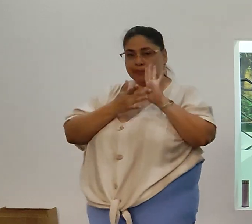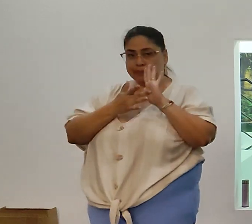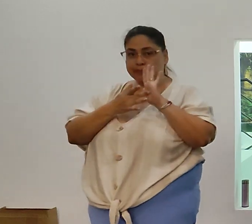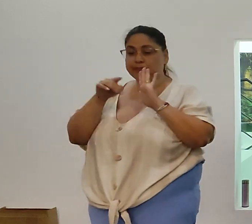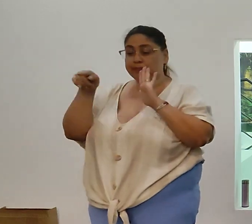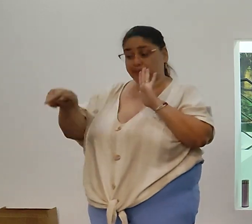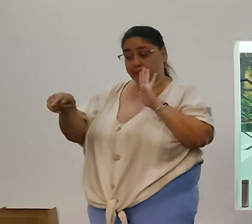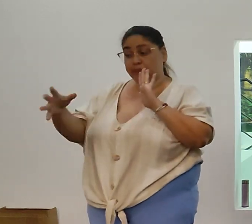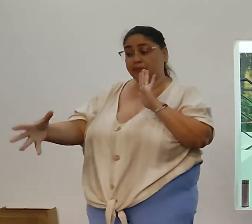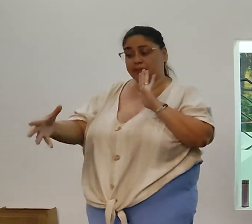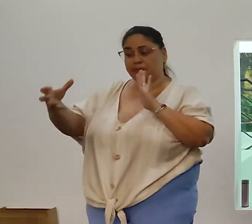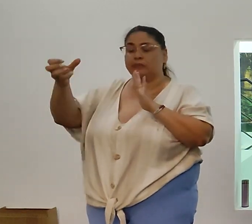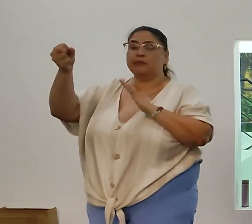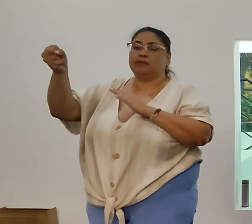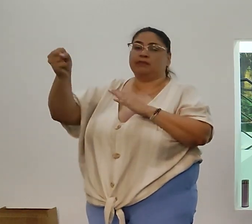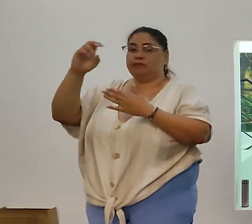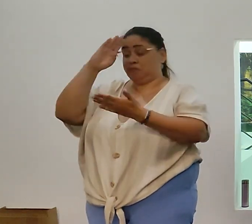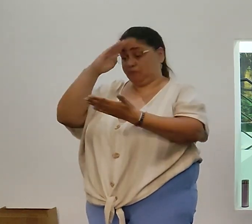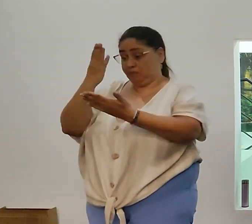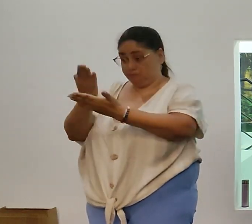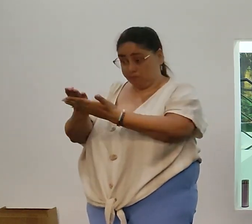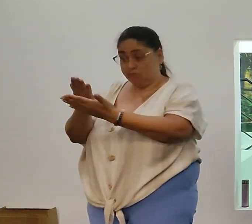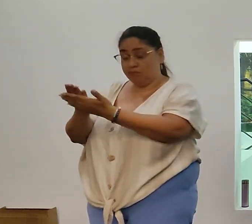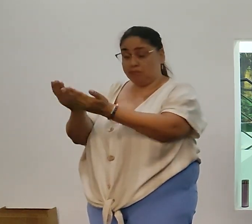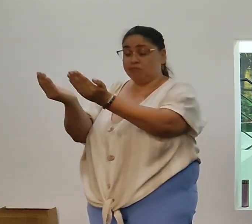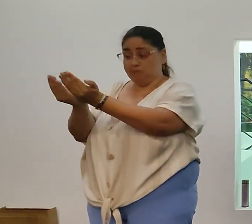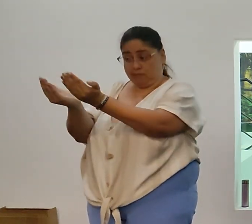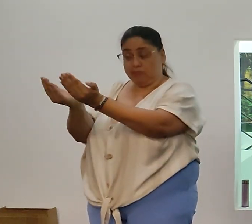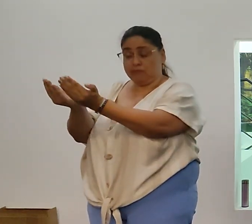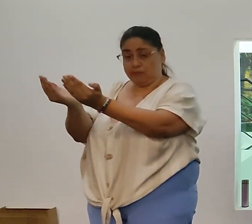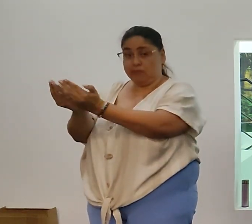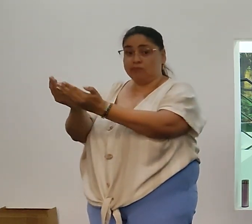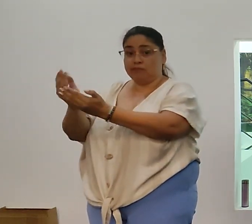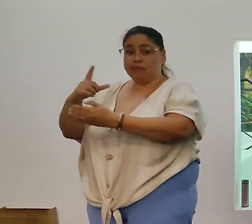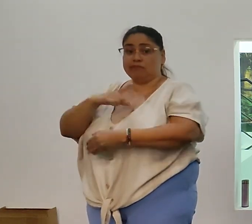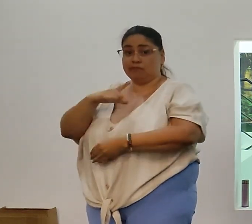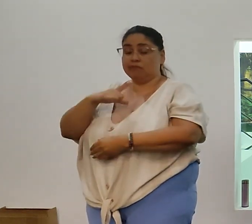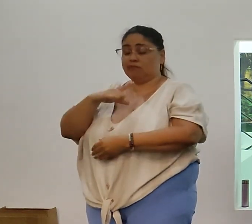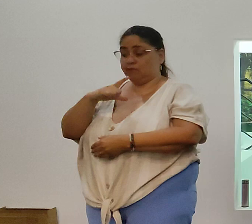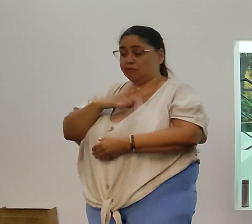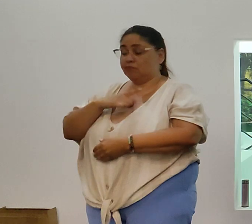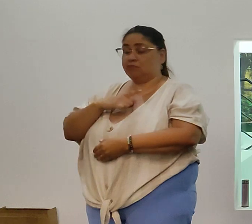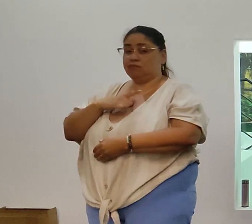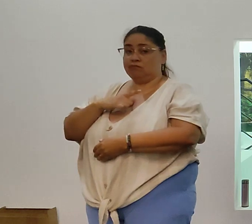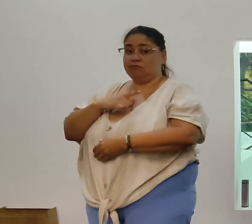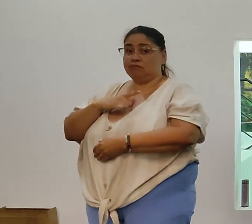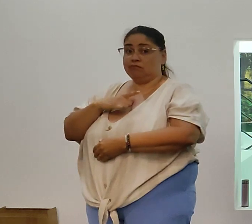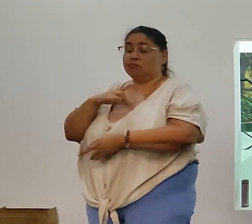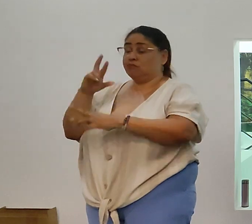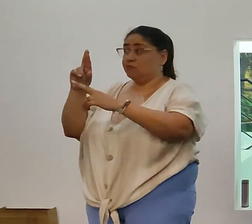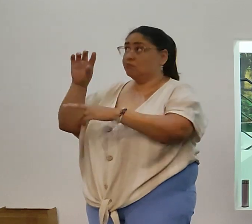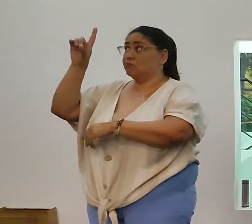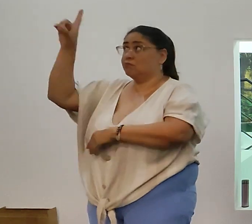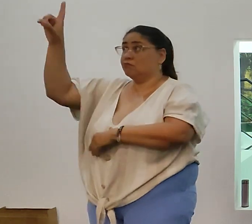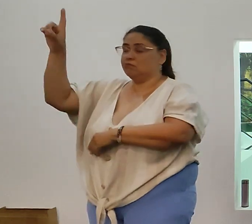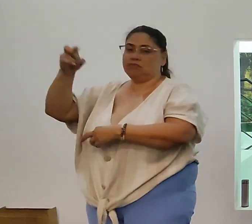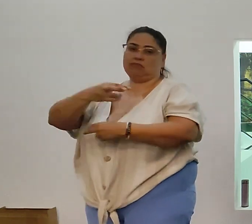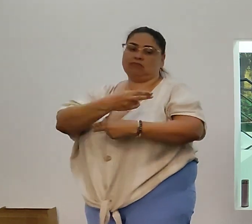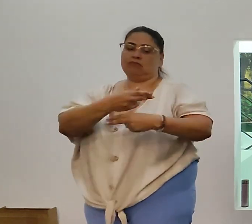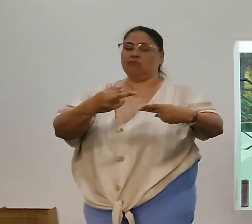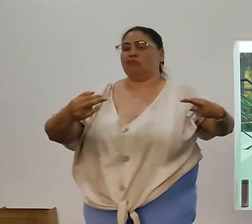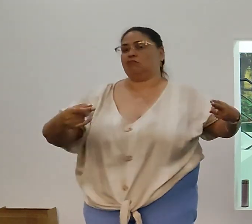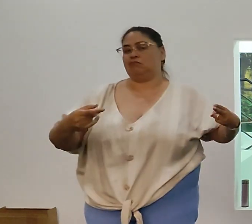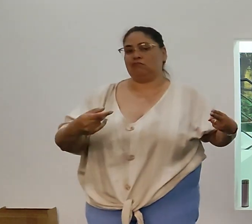foi salvo, alguém crente, alguém temente a Deus, alguém que colocava suas expectativas em Deus e não em